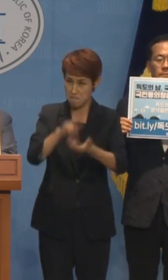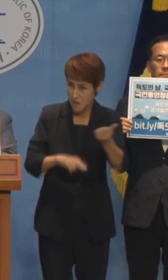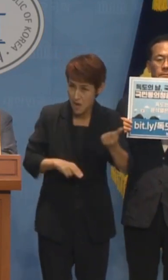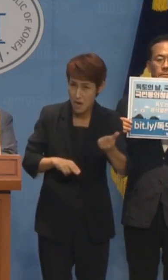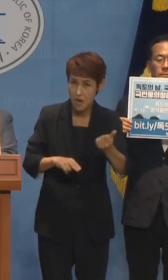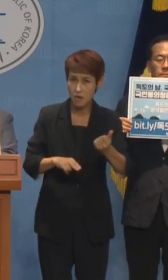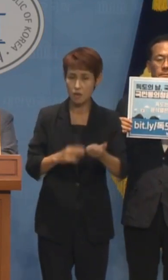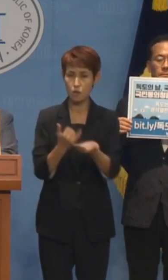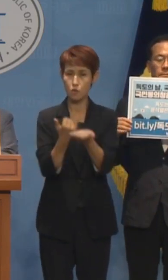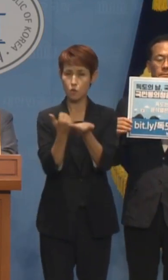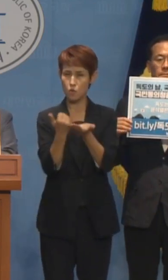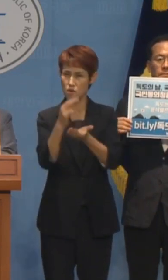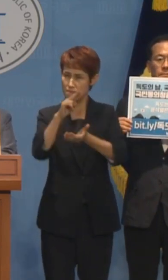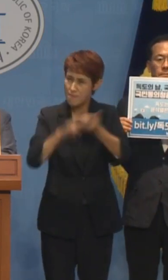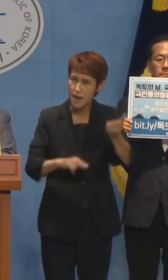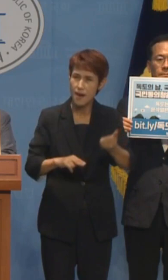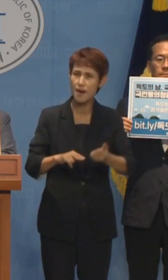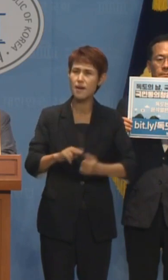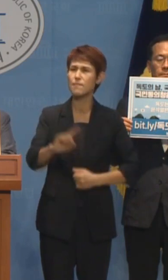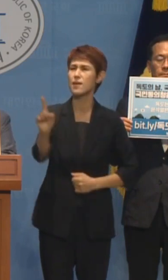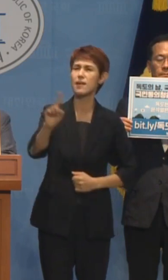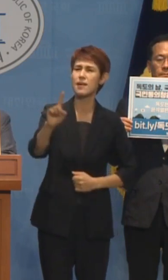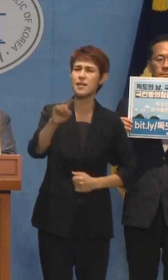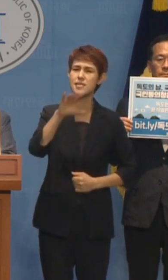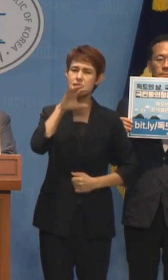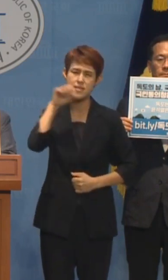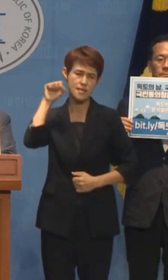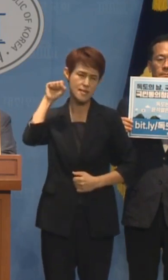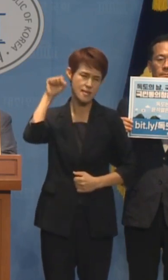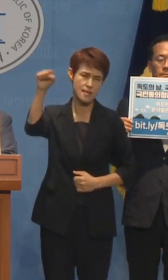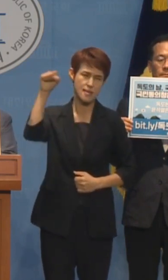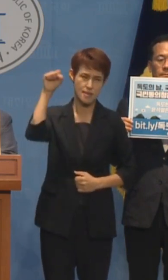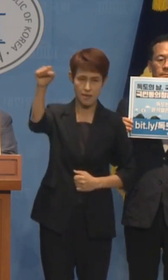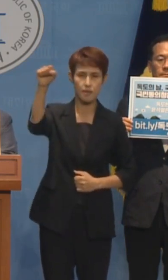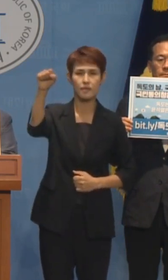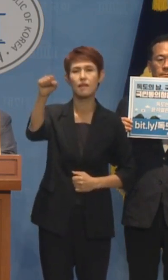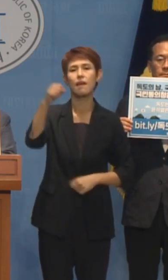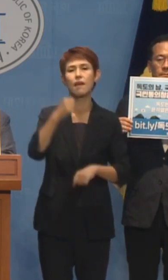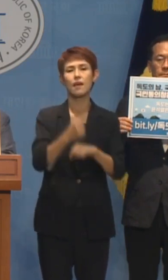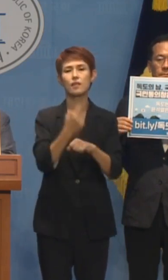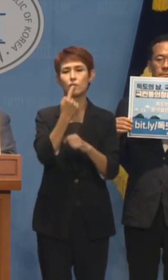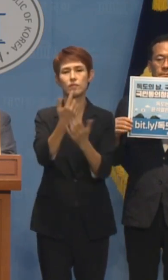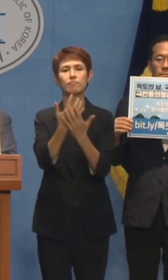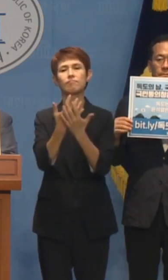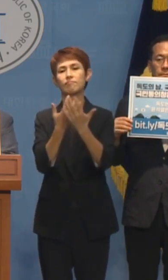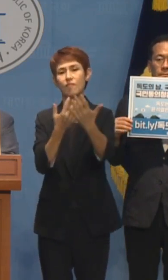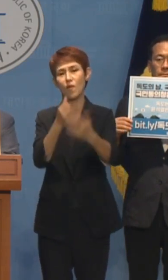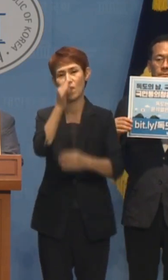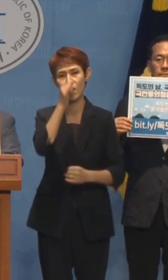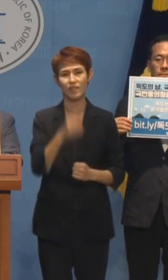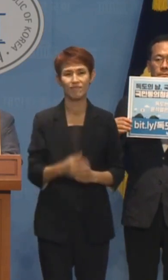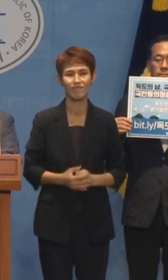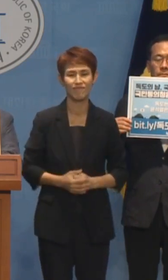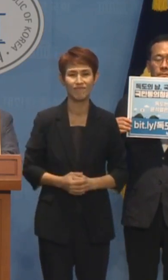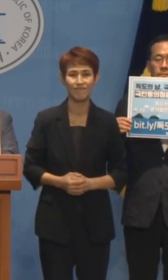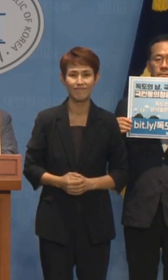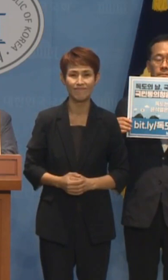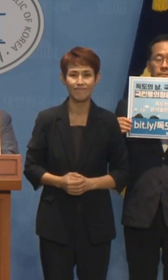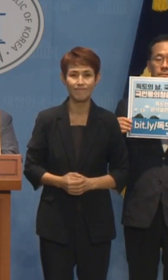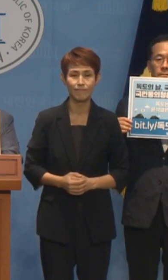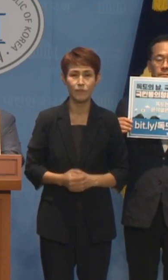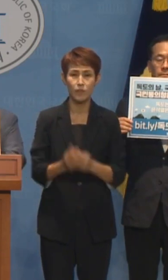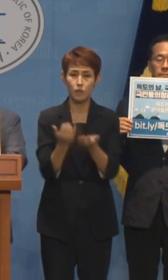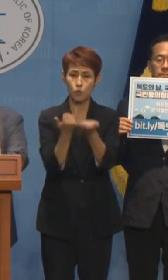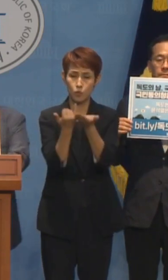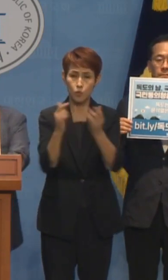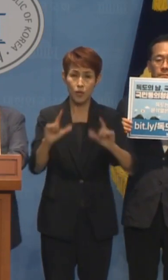거 아니냐 미라한 아니야라는 강력한 의심에 대해서 문제자 강력 규탄하는 기자 기도 준비되 있습니다 어 독도의